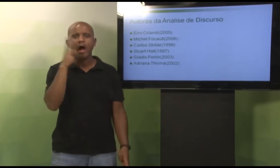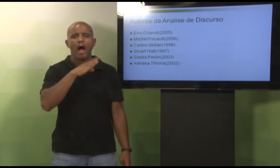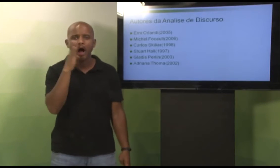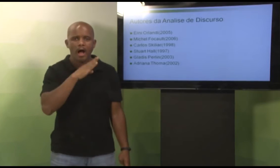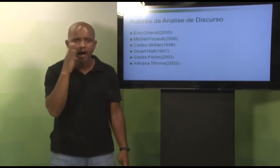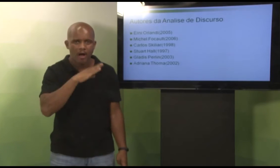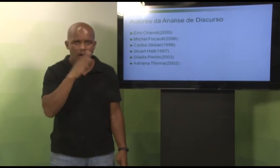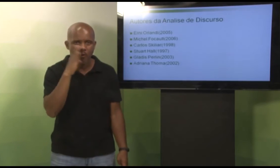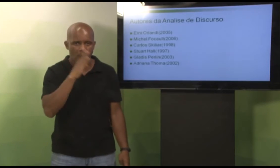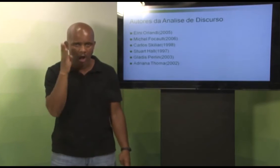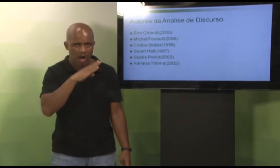Hall.